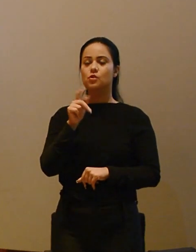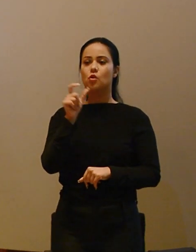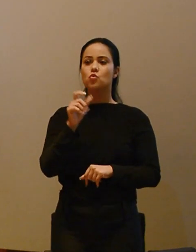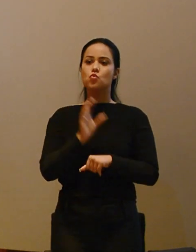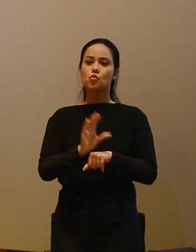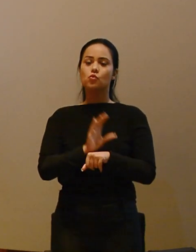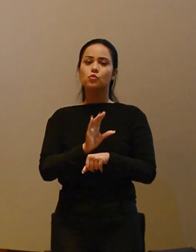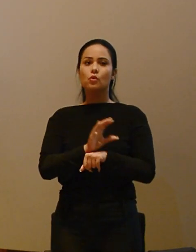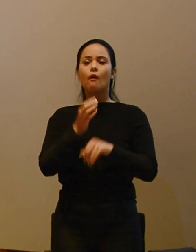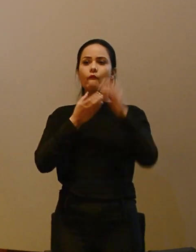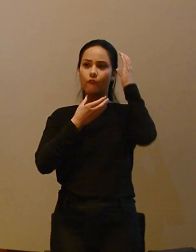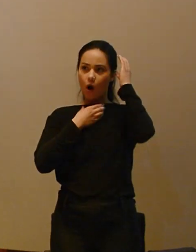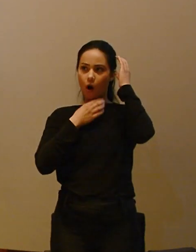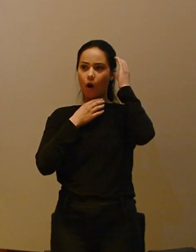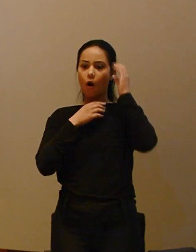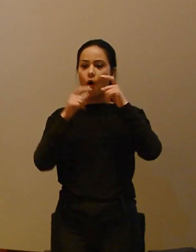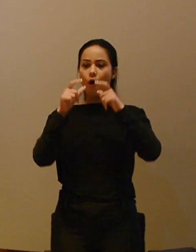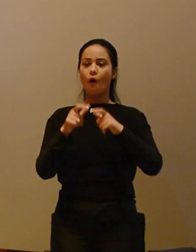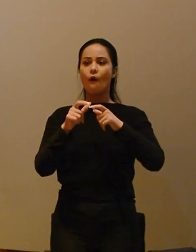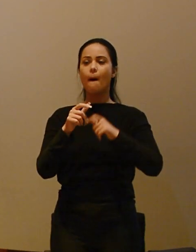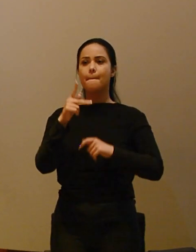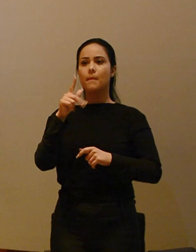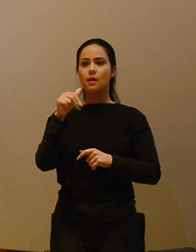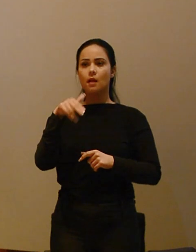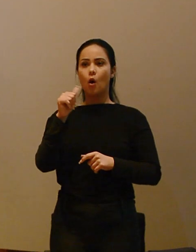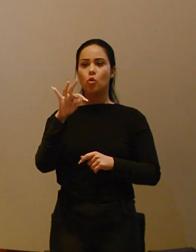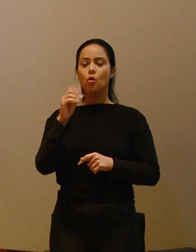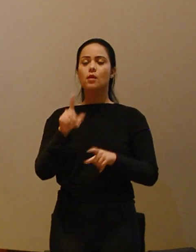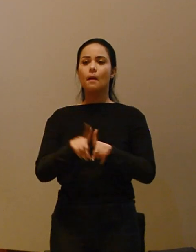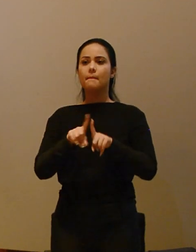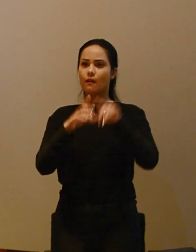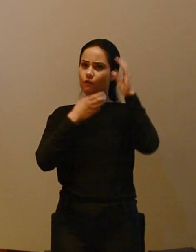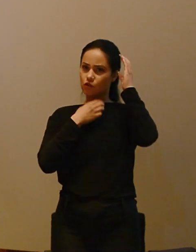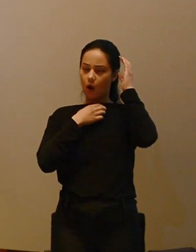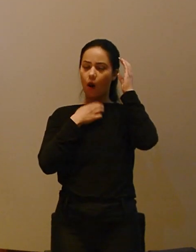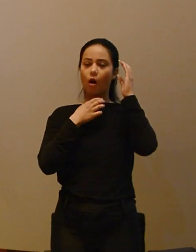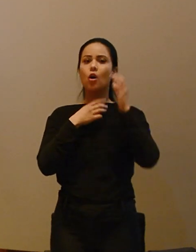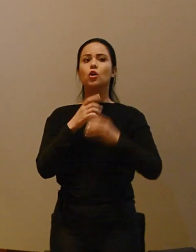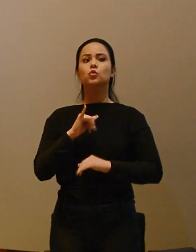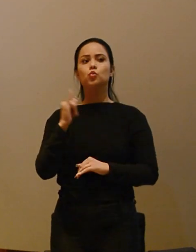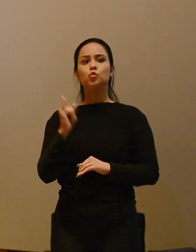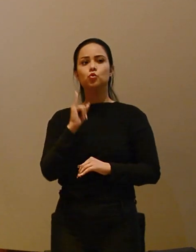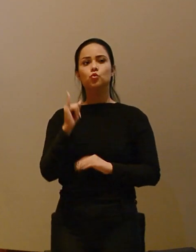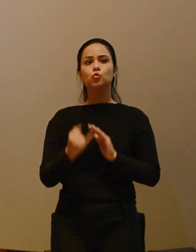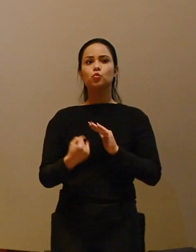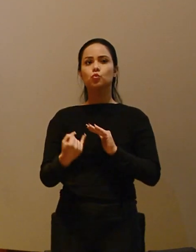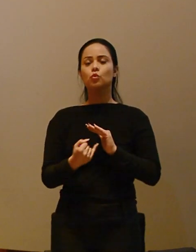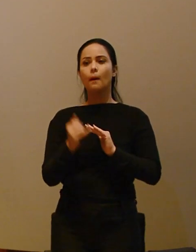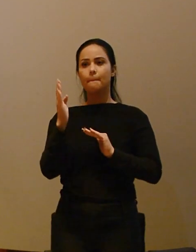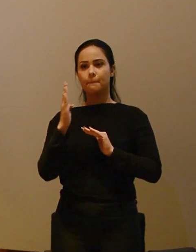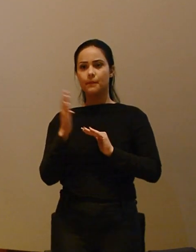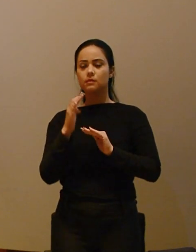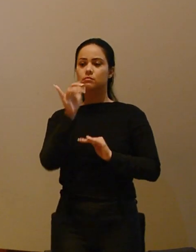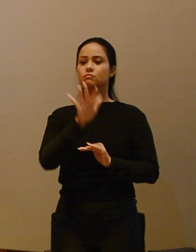de fonoaudiologia do Centro Universitário Planalto, DF, e fonoaudióloga do Instituto Brasileiro de Otorrinolaringologia,